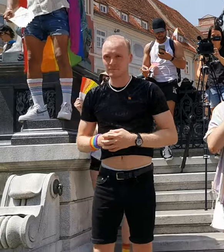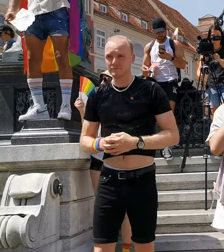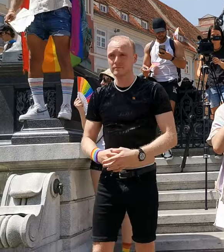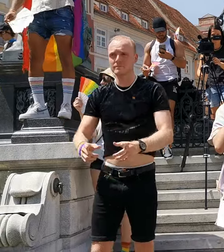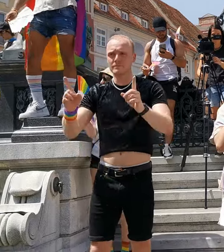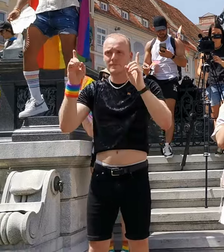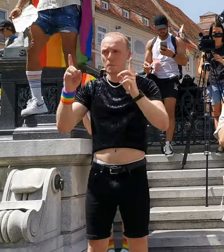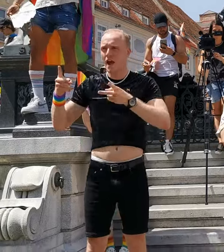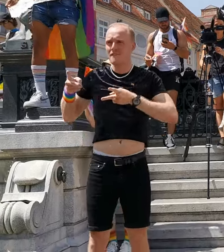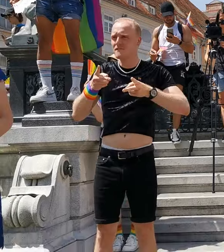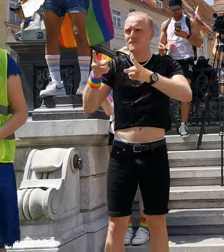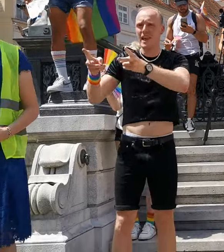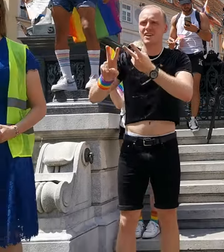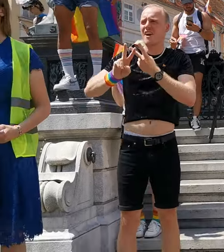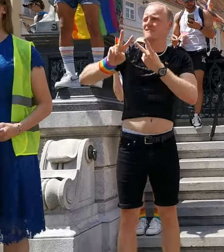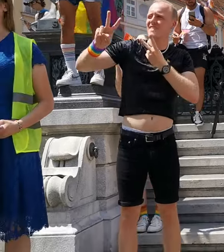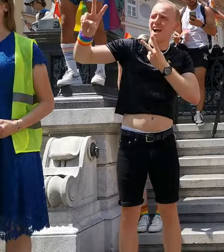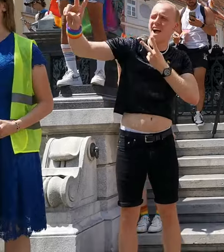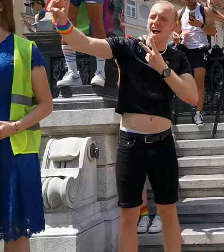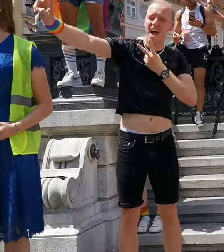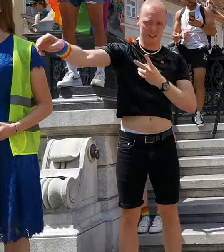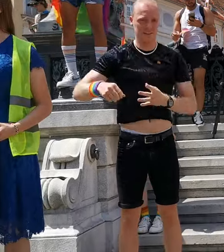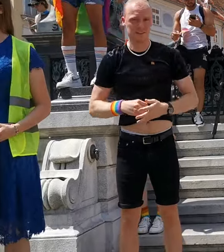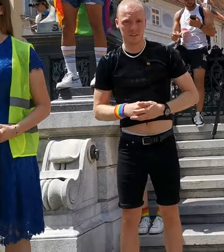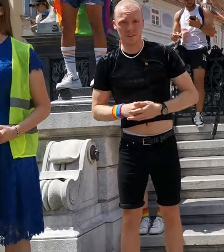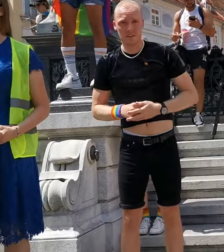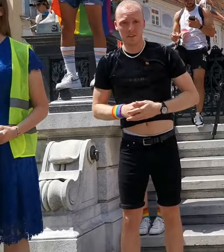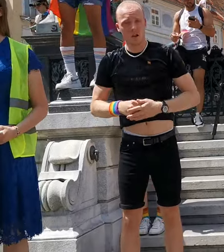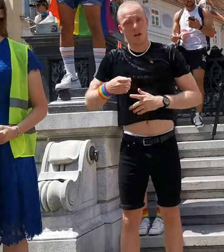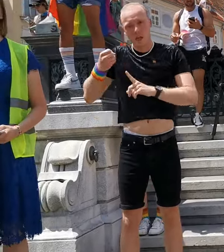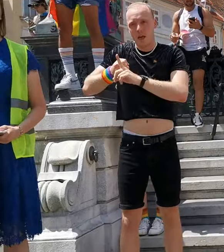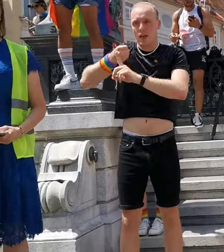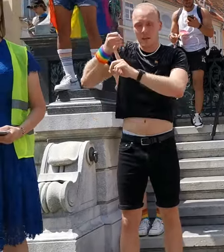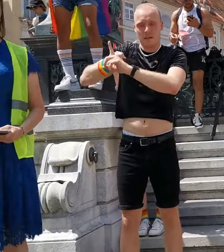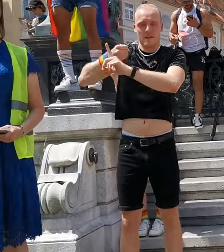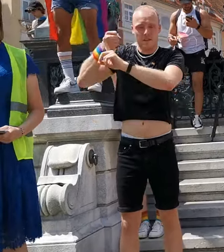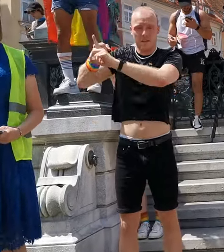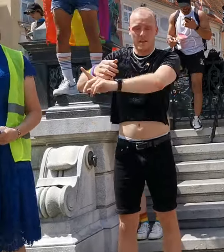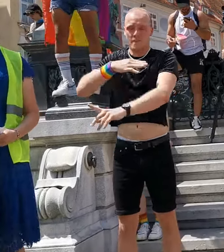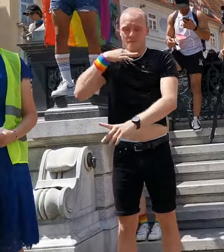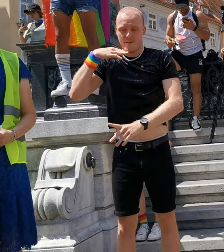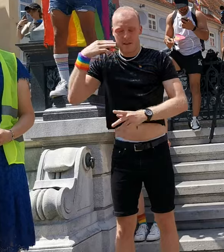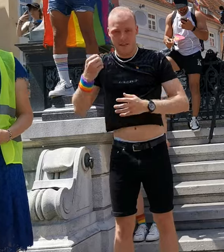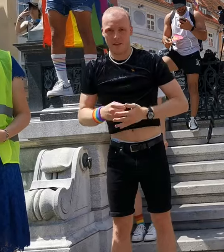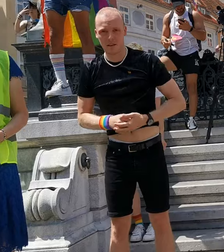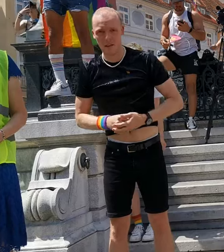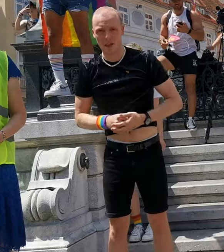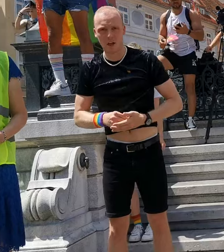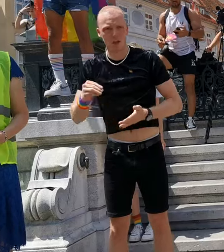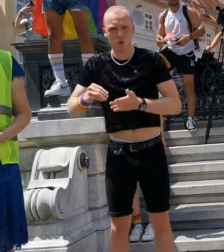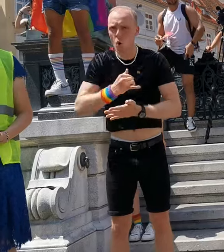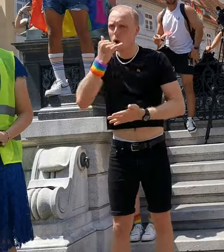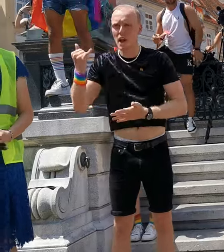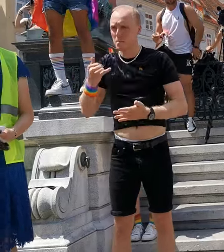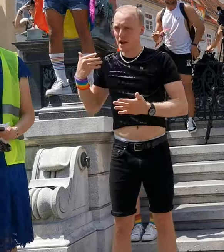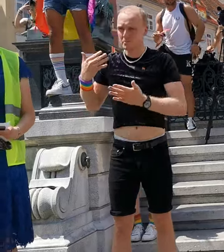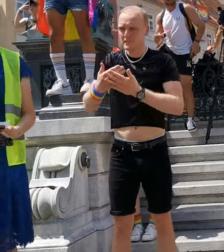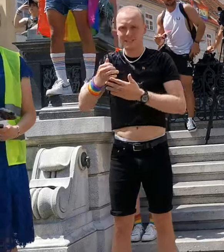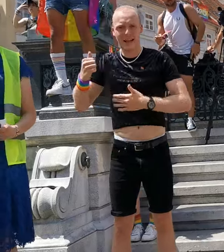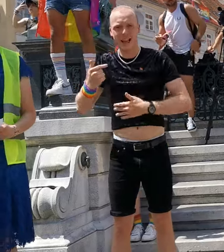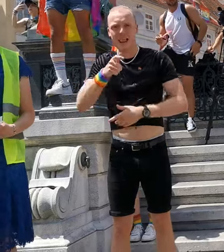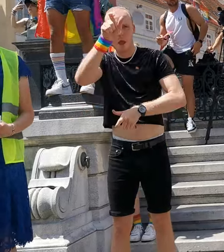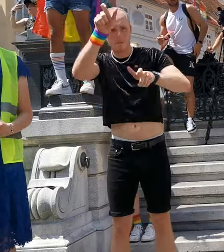Aber der Weg ist noch lange nicht zu Ende gegangen. Er ist noch lang. Es gibt noch immer Gefahr für